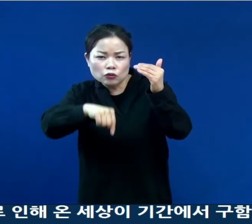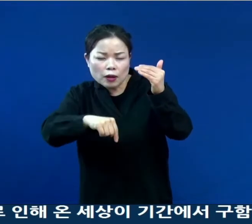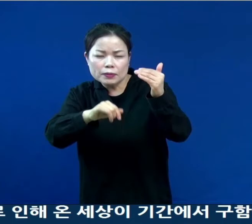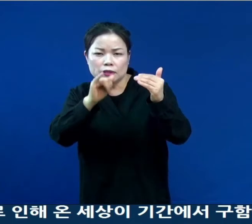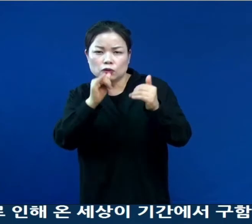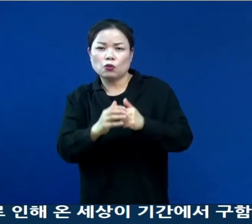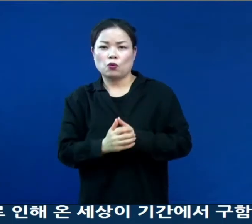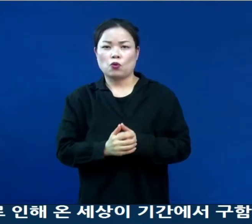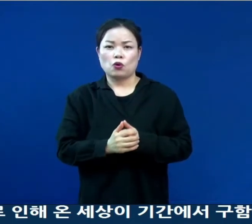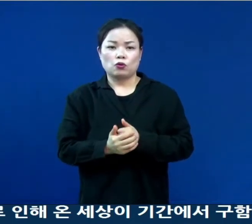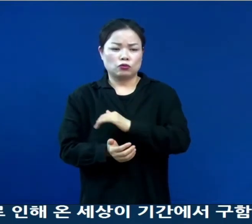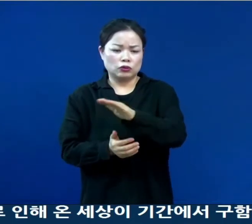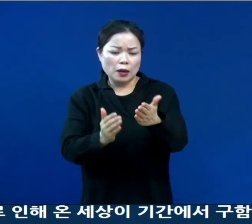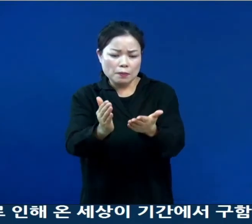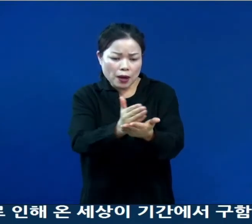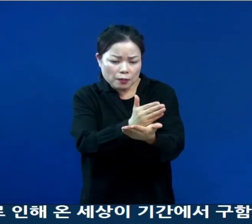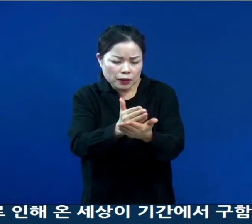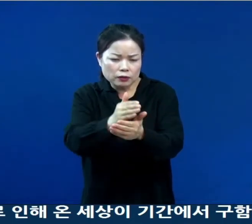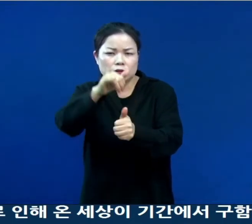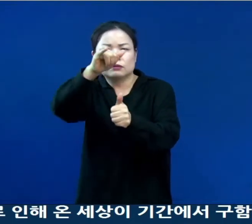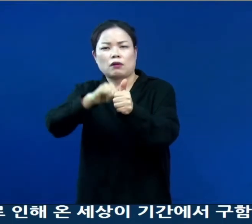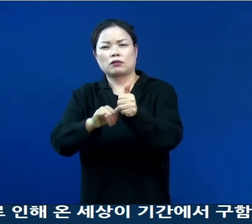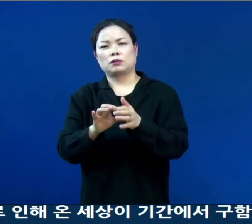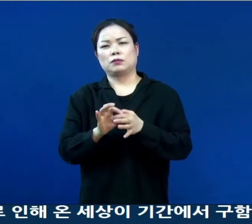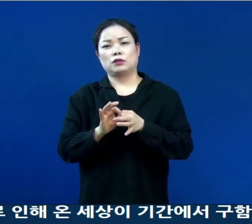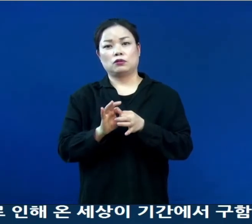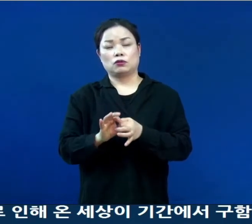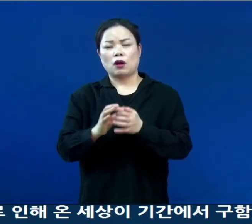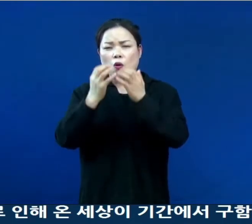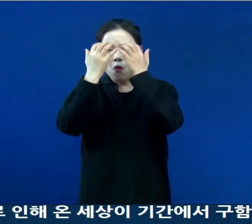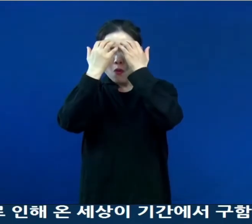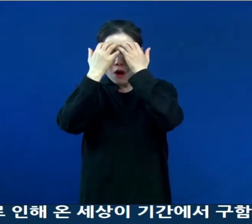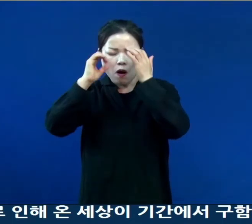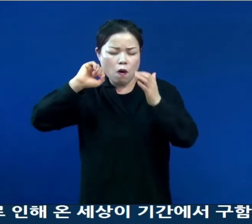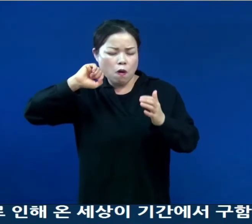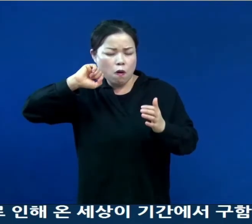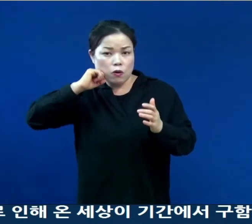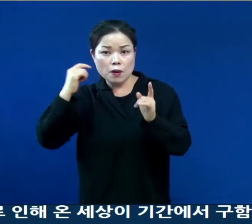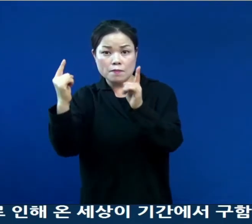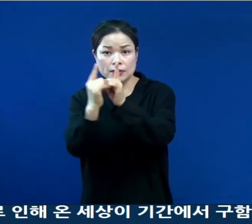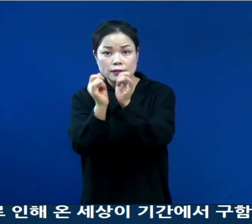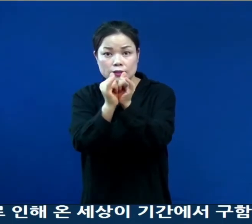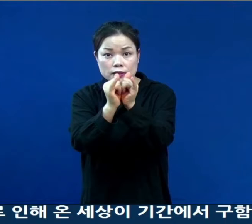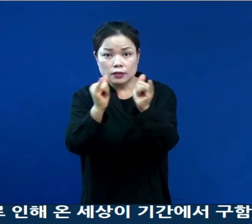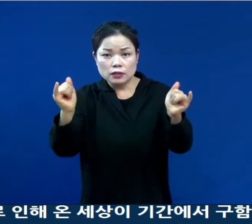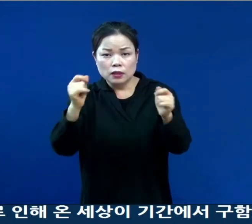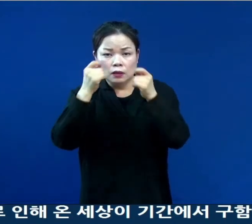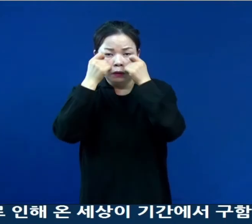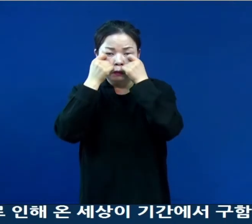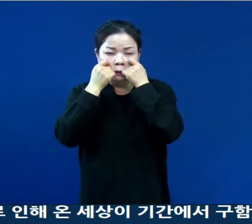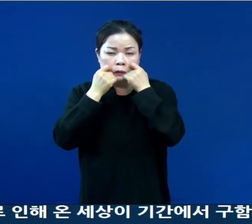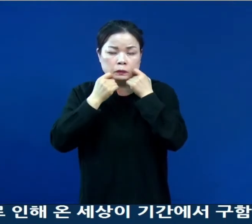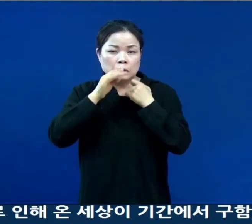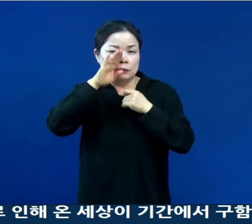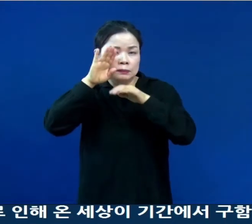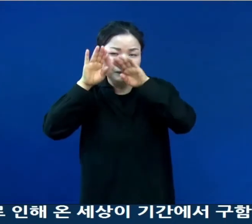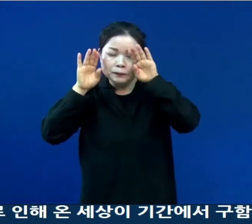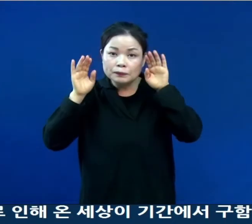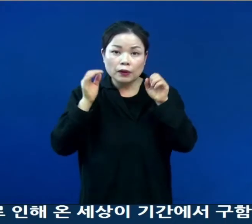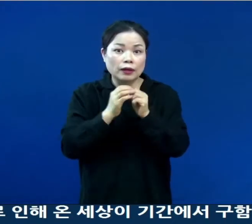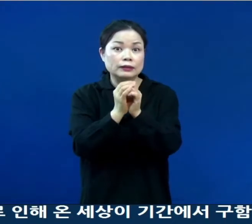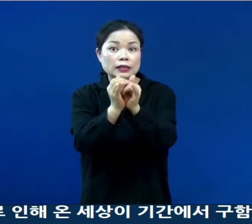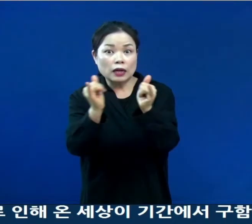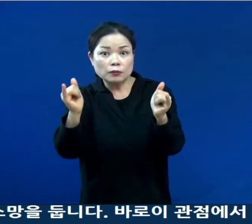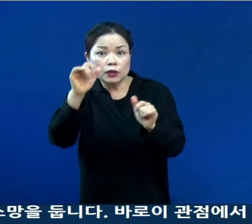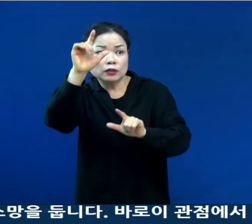보이고, 우리가 베품과 섬김을 통해서 환난 중에 어려움을 겪는 사람들의 눈물을 씻겨줄 때